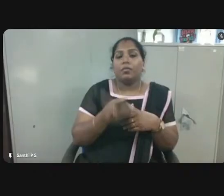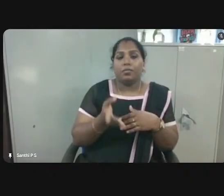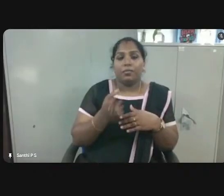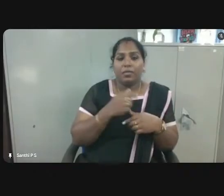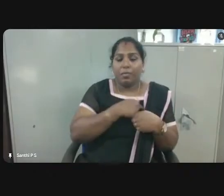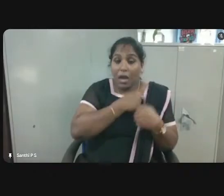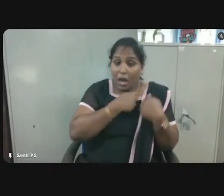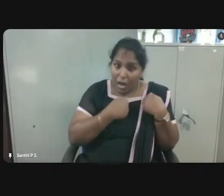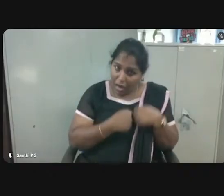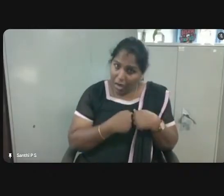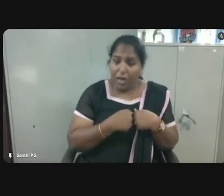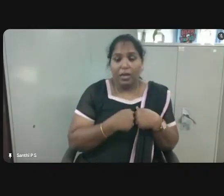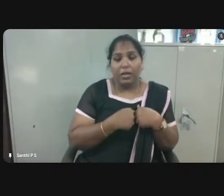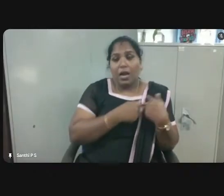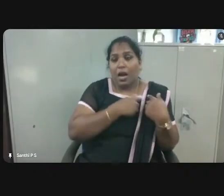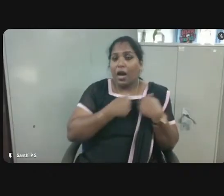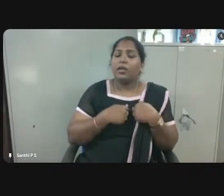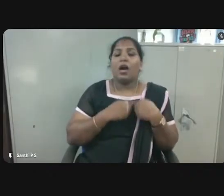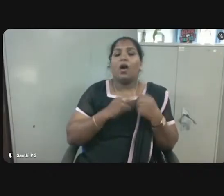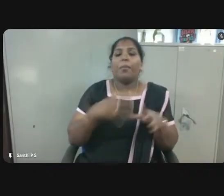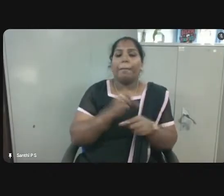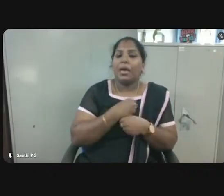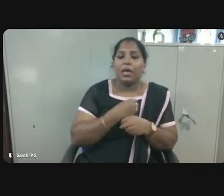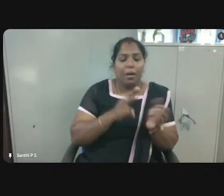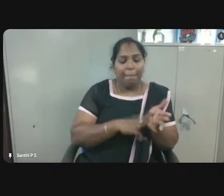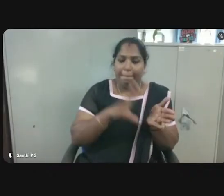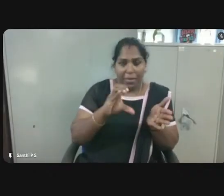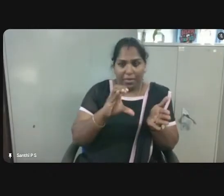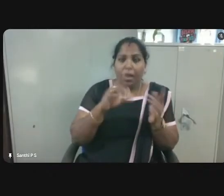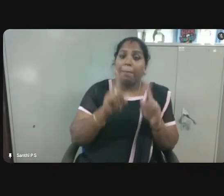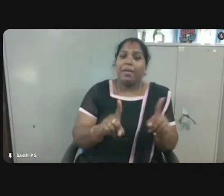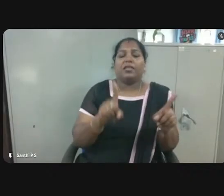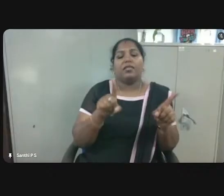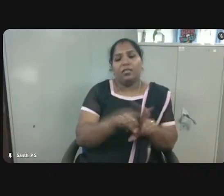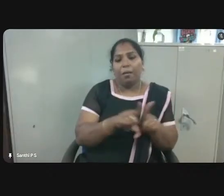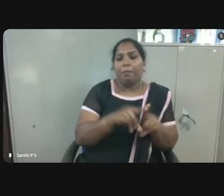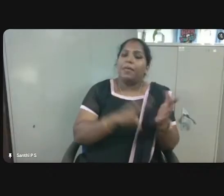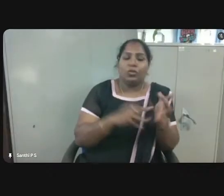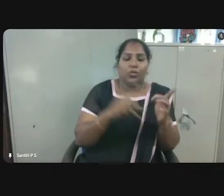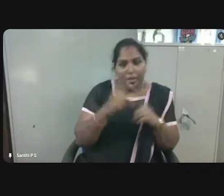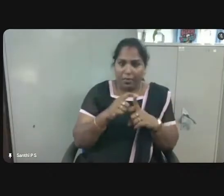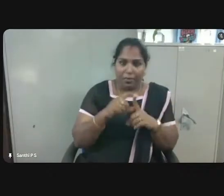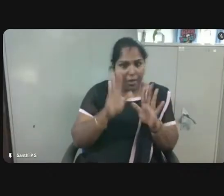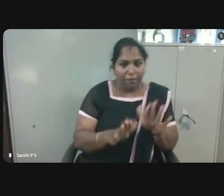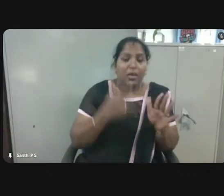ഹാർട്ടിനകത്ത് ഹൃദയത്തിനെ ഉണ്ടാക്കിയേക്കുന്ന മസിലാണ്. ഈ മസിലിനകത്ത് ഡിസ്ട്രോഫിൻ ഉണ്ട്. കുറെ കഴിയുമ്പോഴത്തേക്ക് ഹാർട്ടില് ഈ മസിലിന് കേട് വരുമ്പോൾ